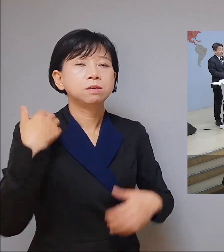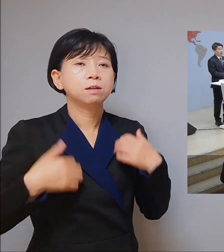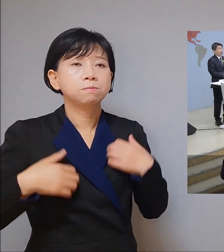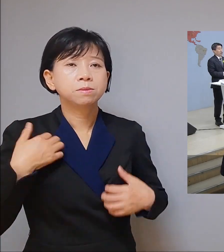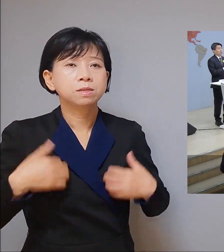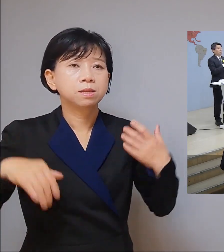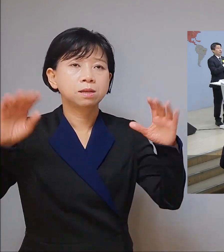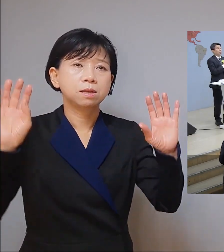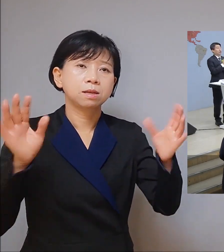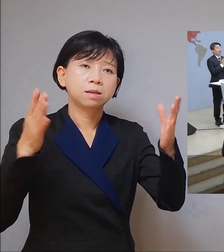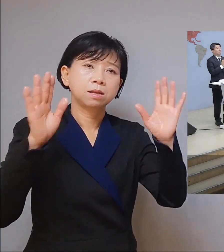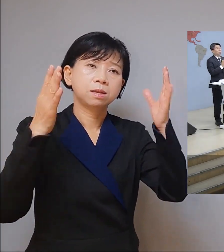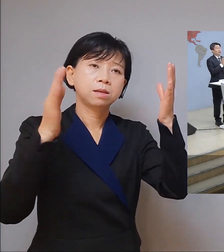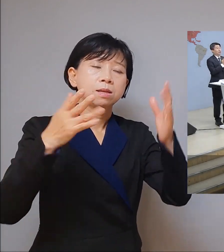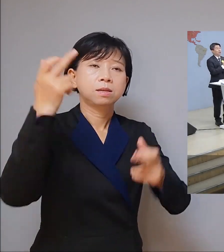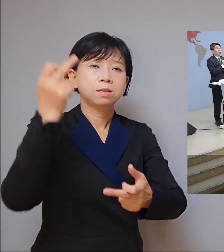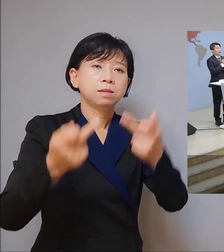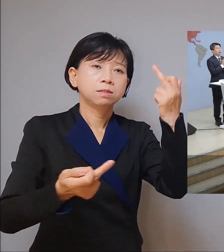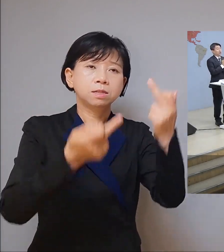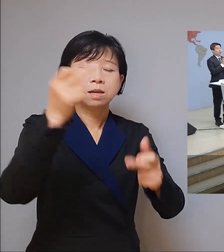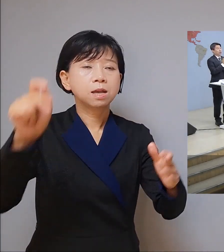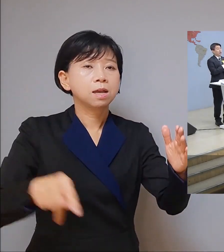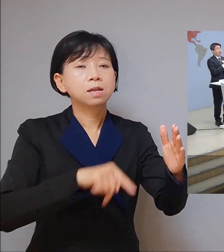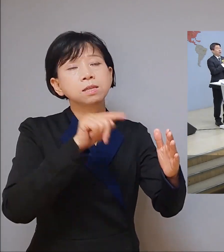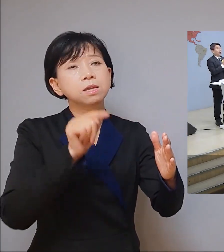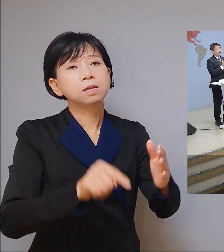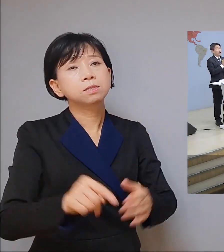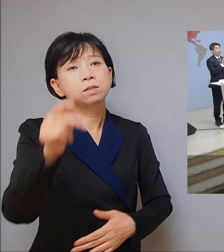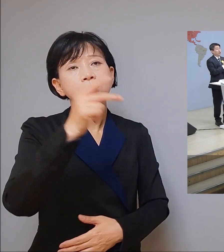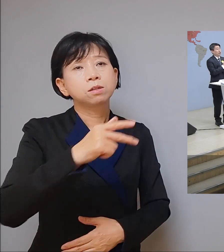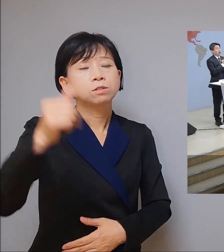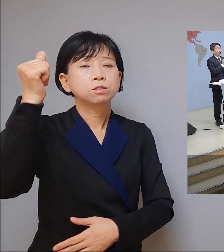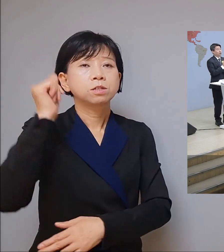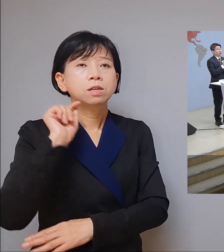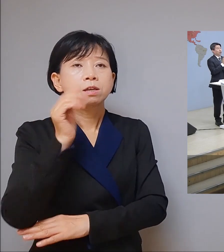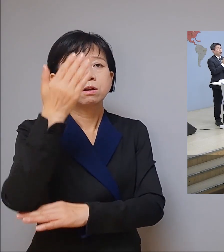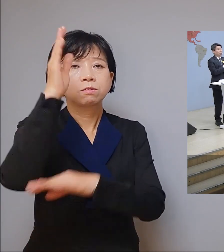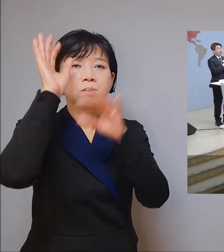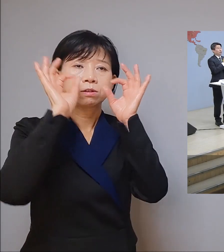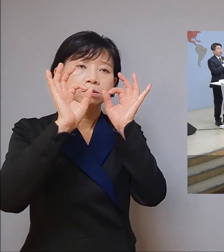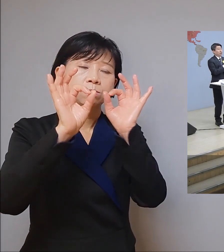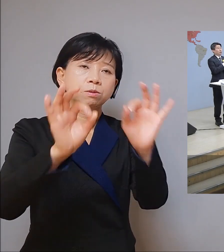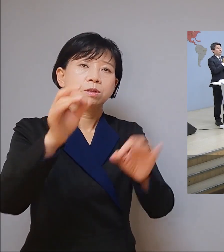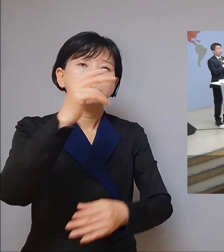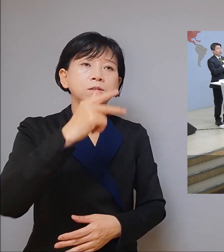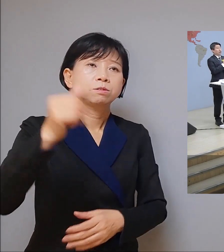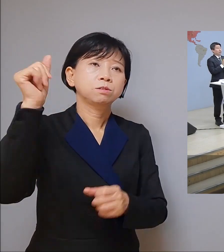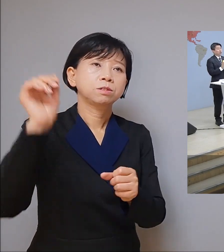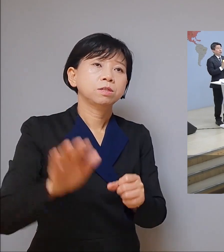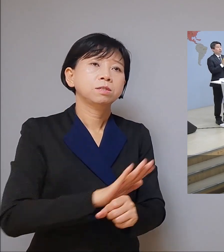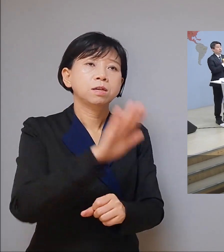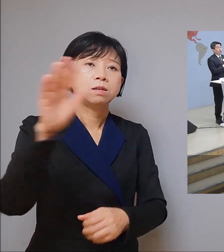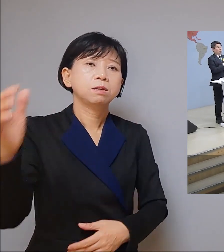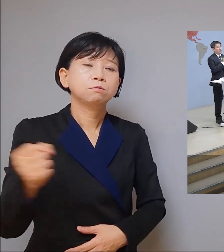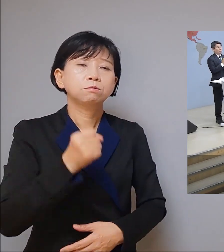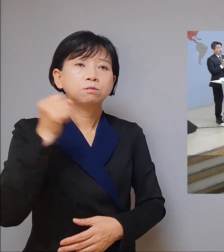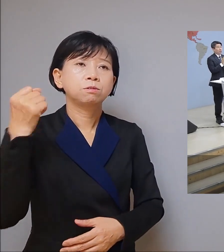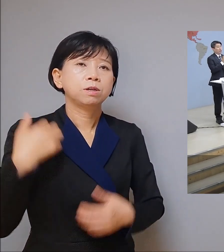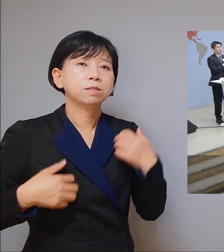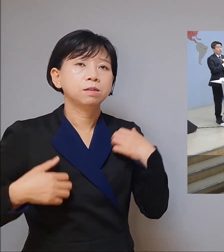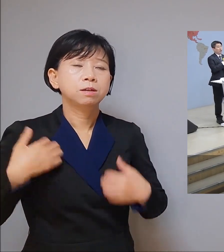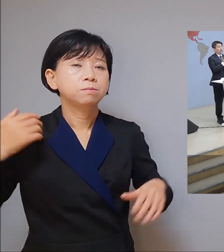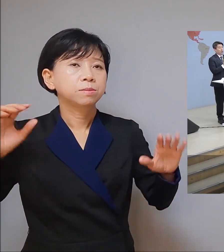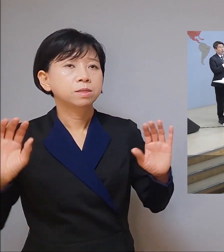사랑으로 환영합니다. 형제 안에서 주의 영광을 보내 주의 한 번